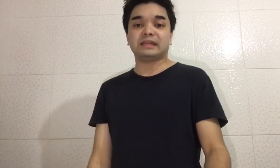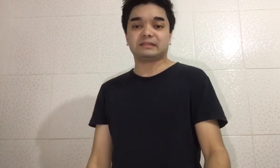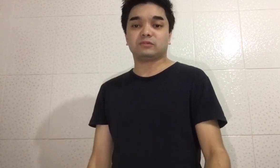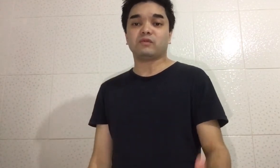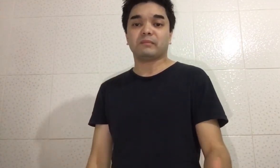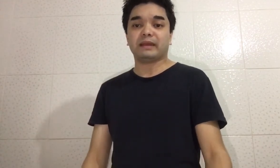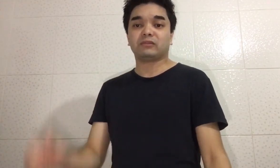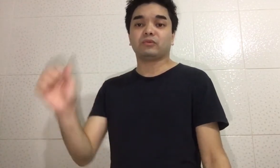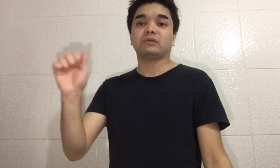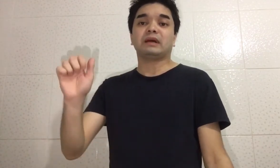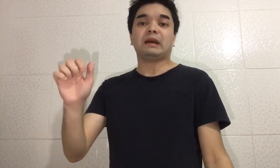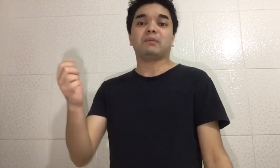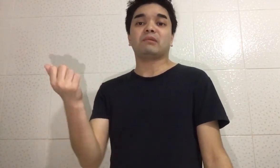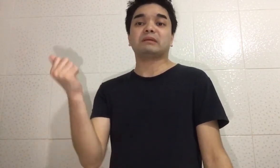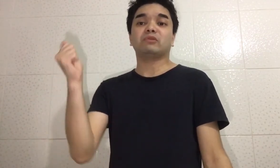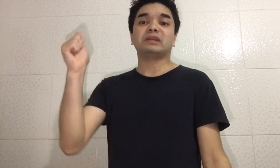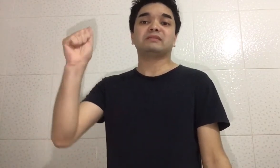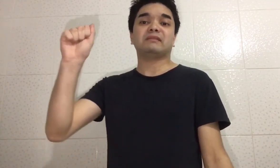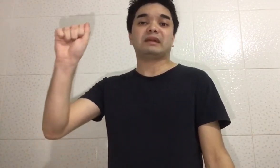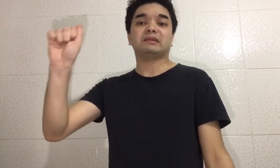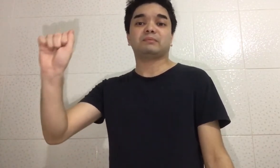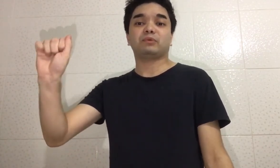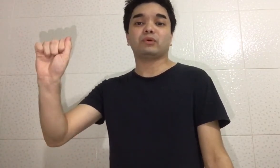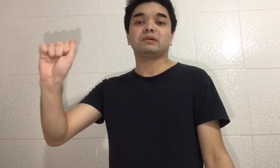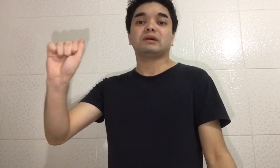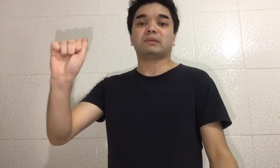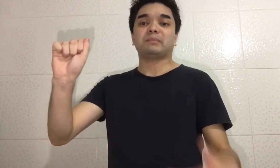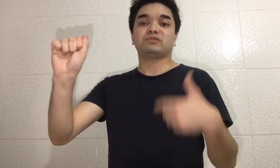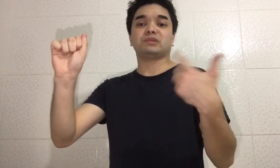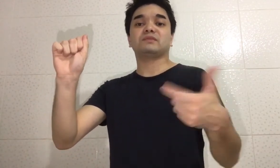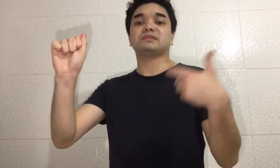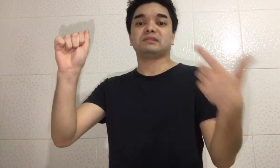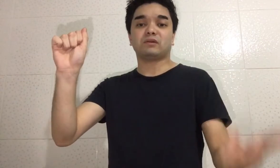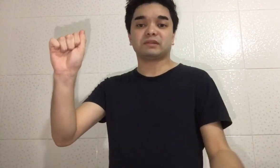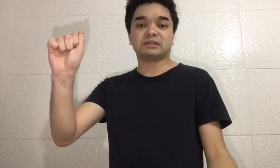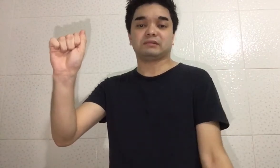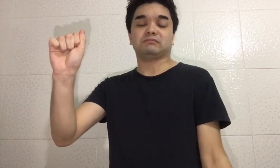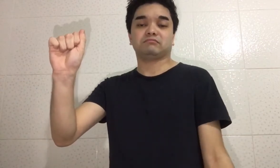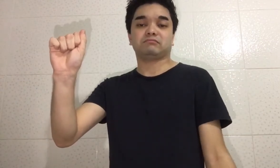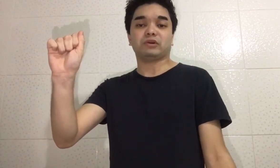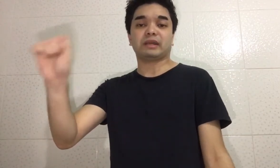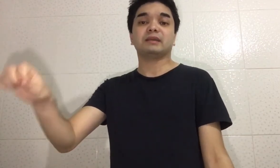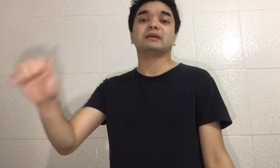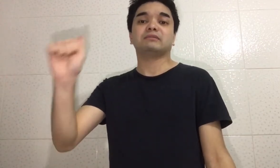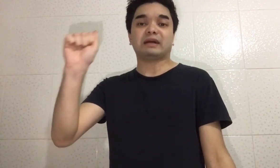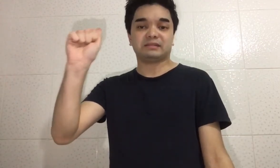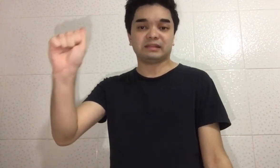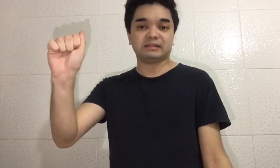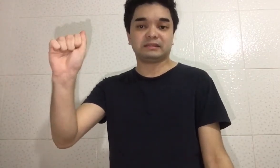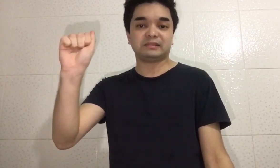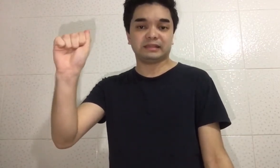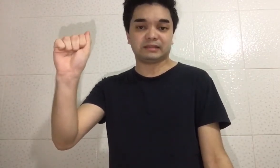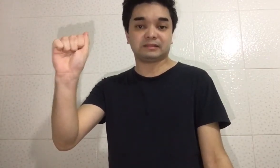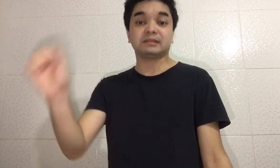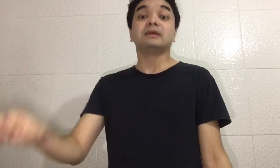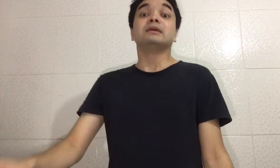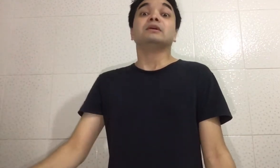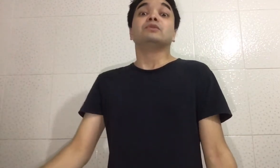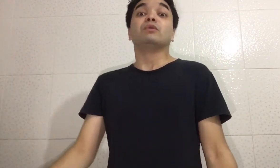letras do alfabeto, a palma da mão tem que estar virada para a pessoa que você está conversando, ok? No caso das letras. No